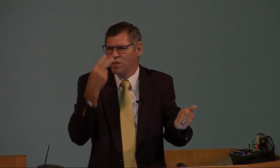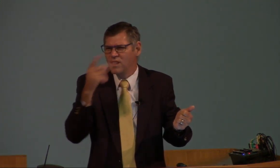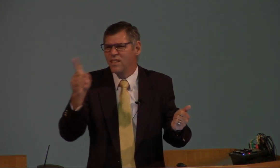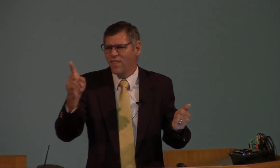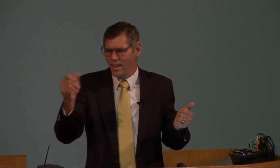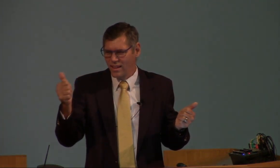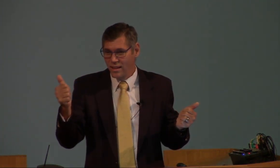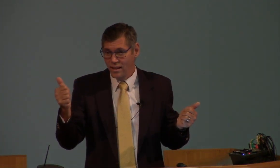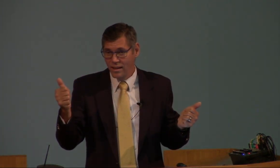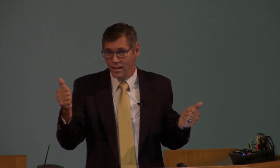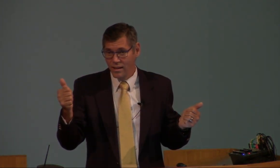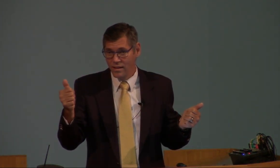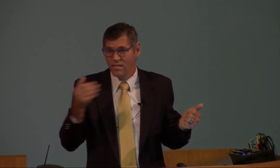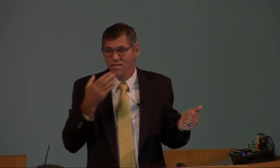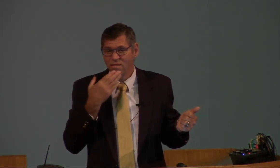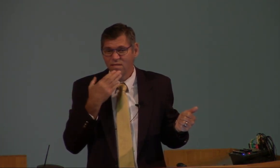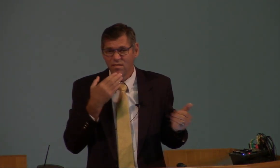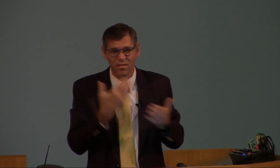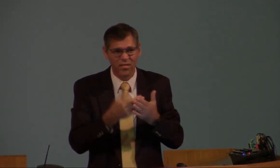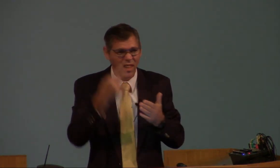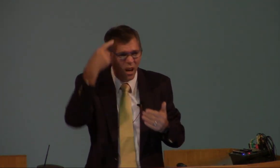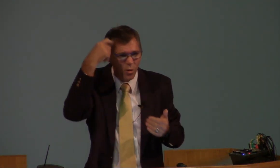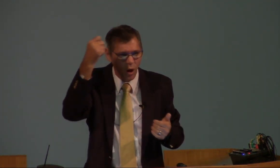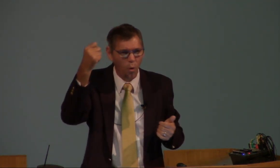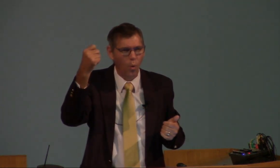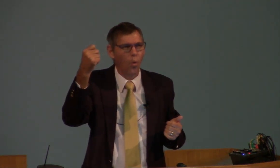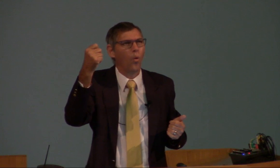wat? Wie kan onthou?